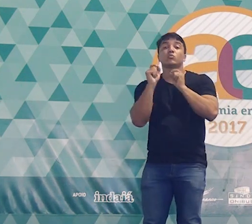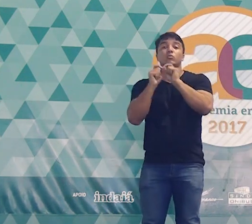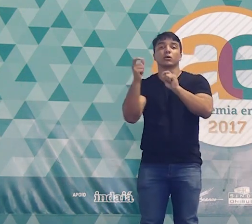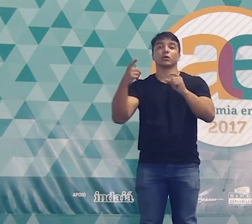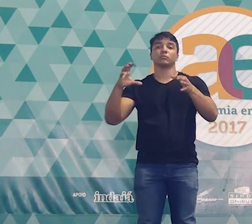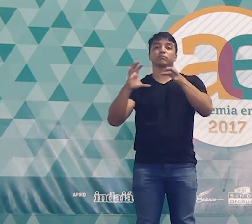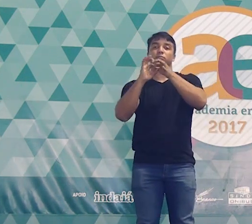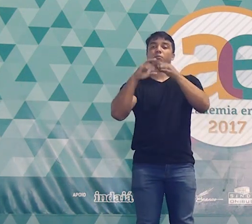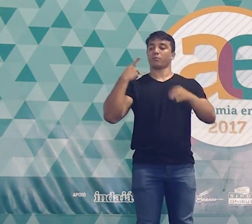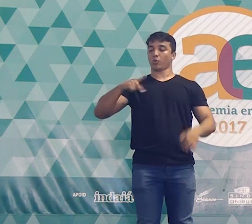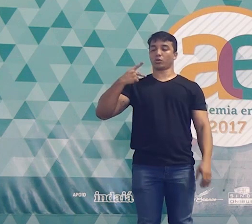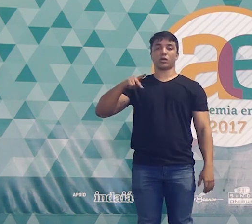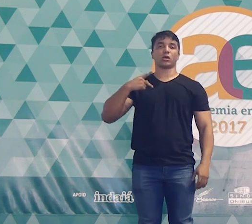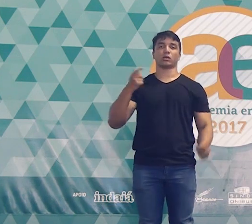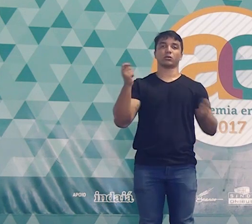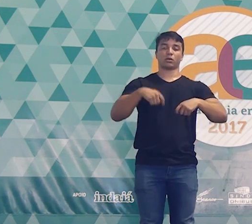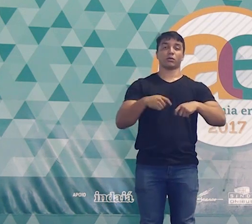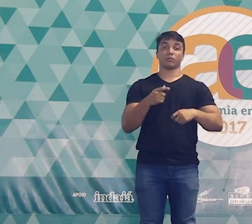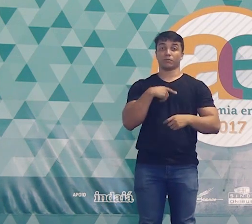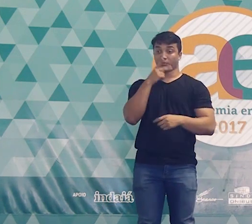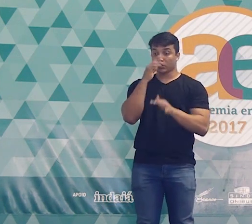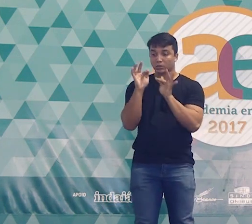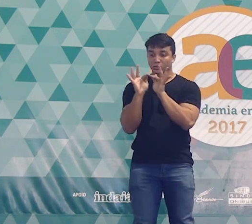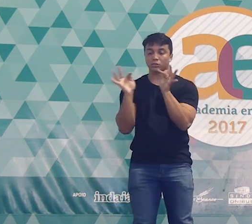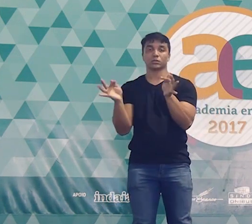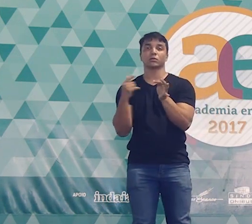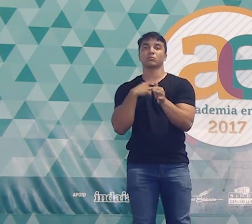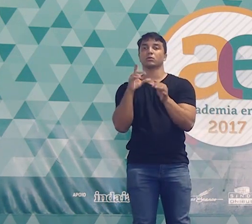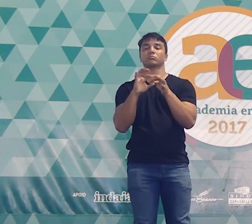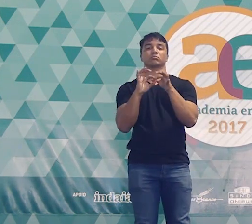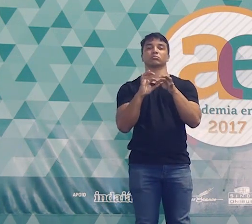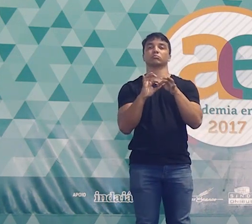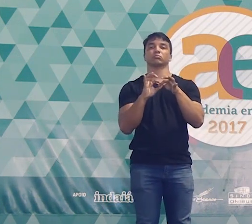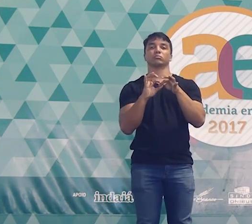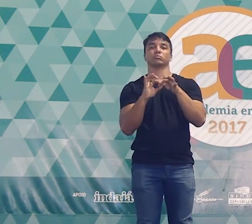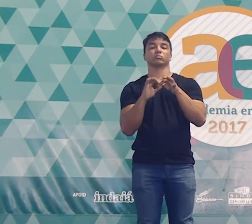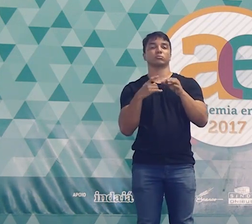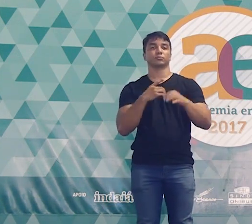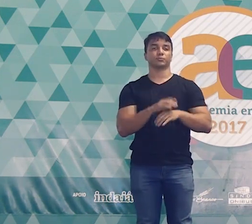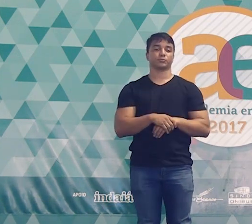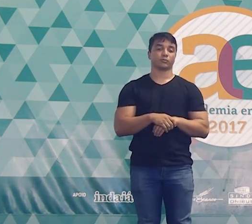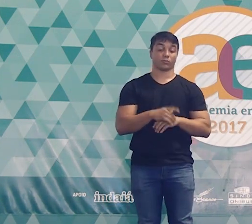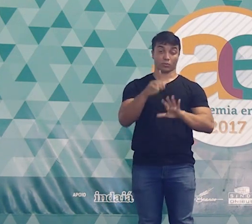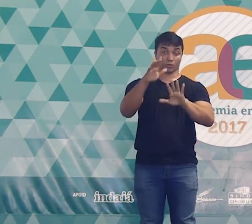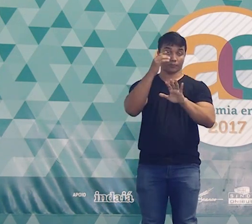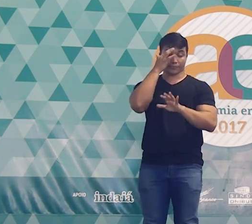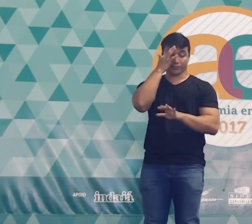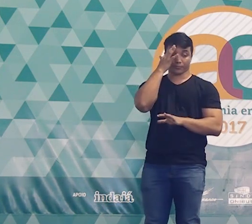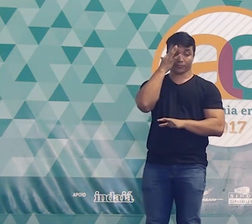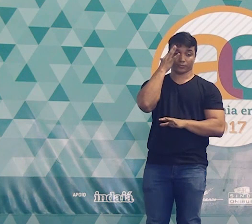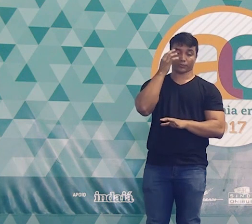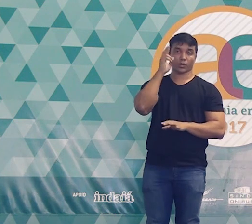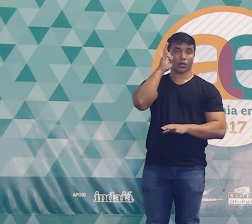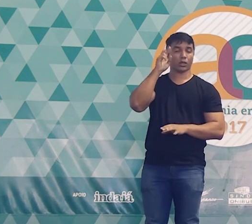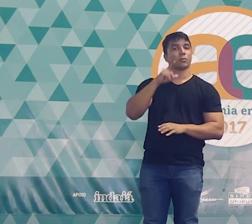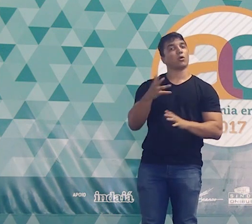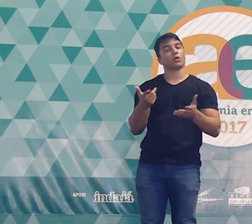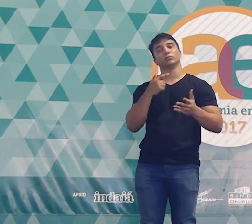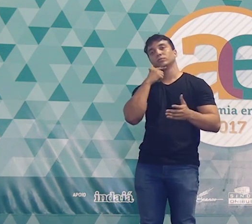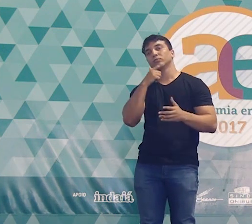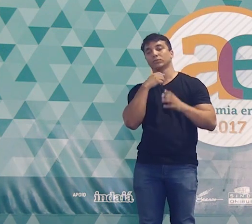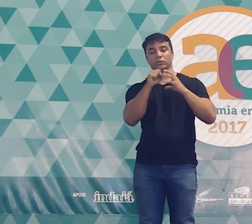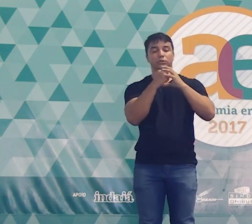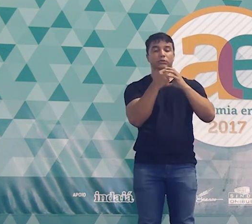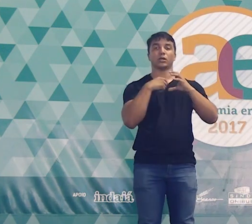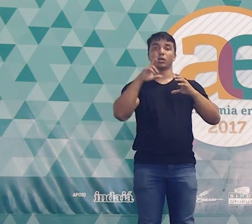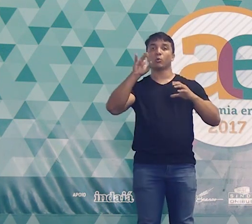formando proteínas, tá? Então, basicamente é isso. Basicamente é isso. Agora, lembrem, não existe célula